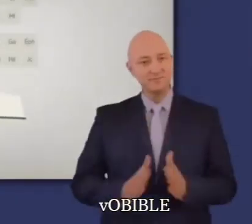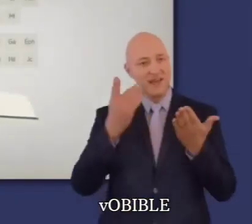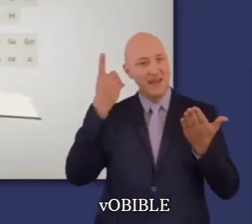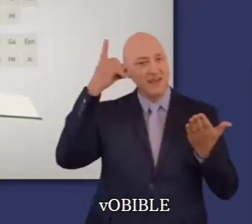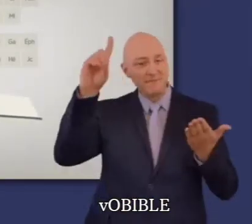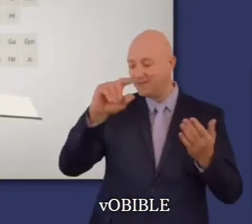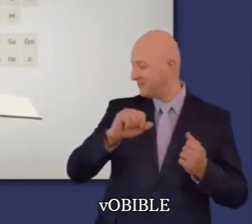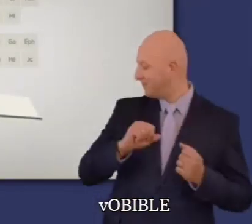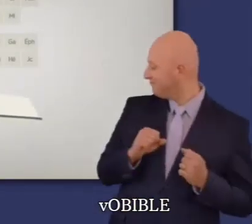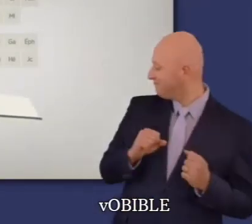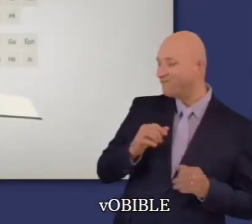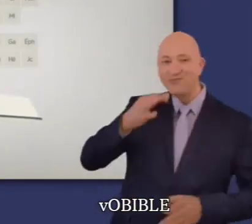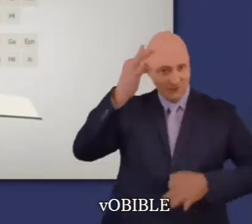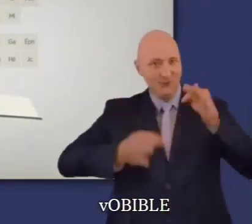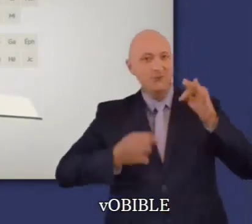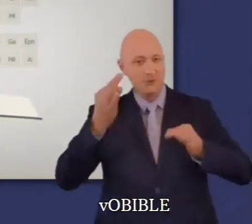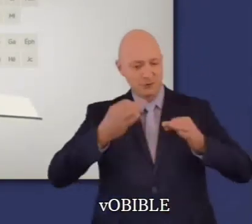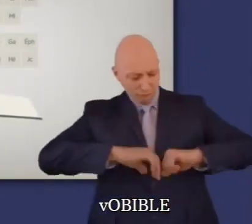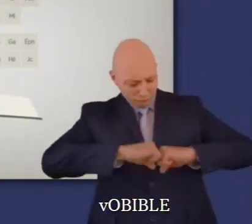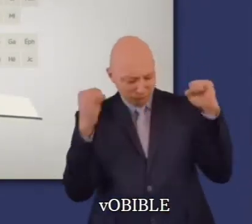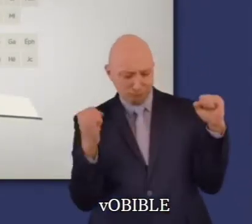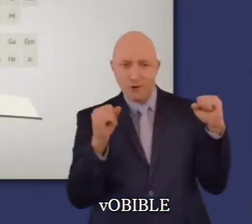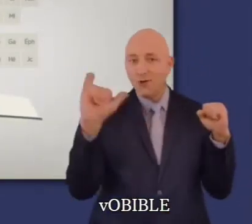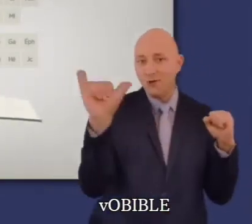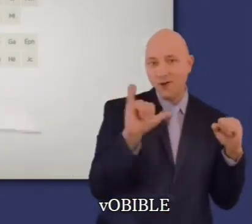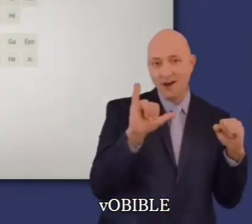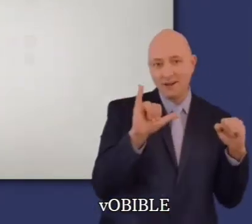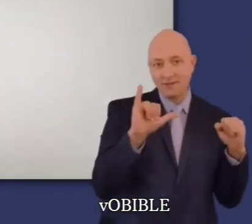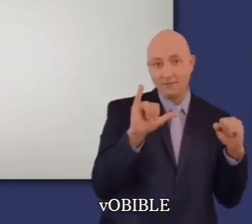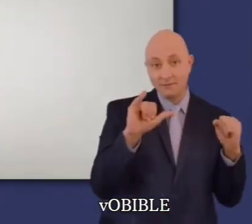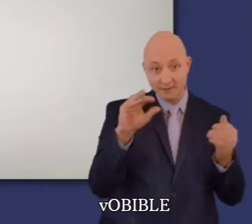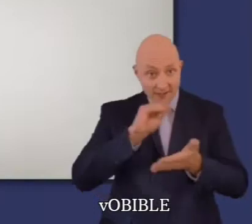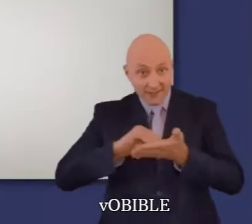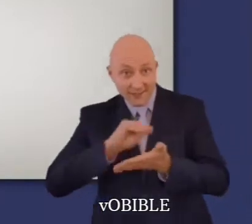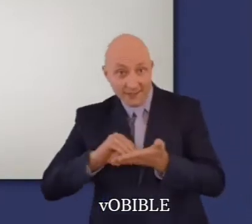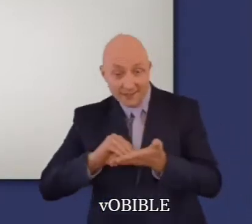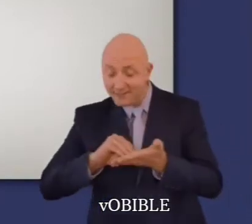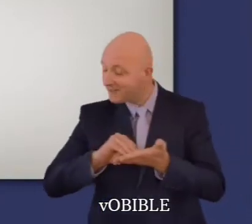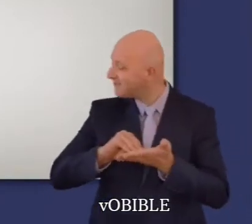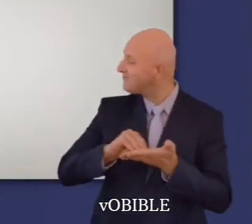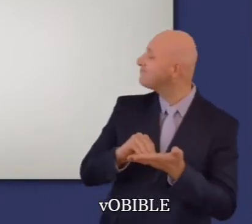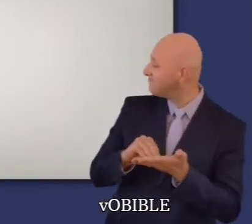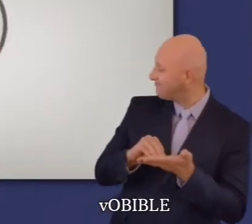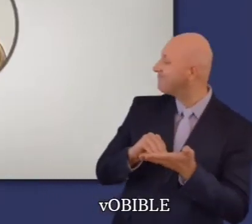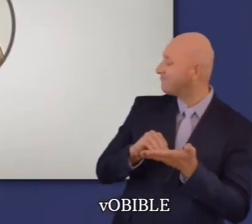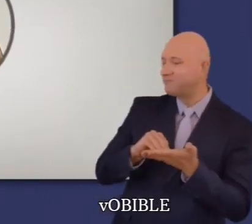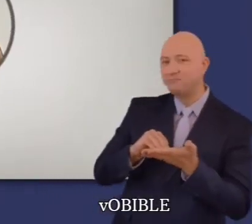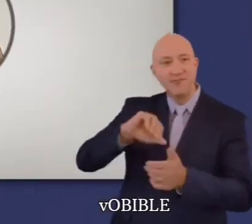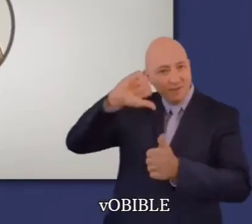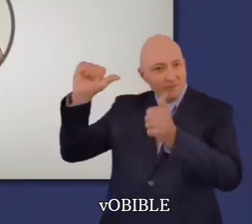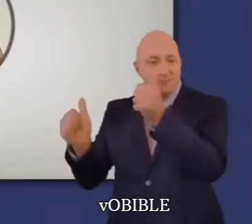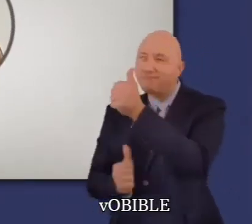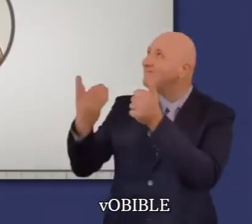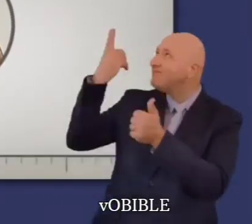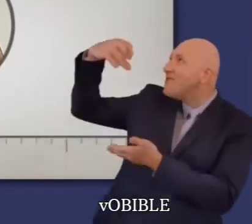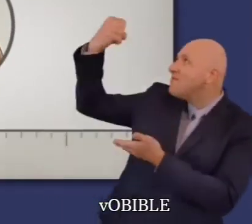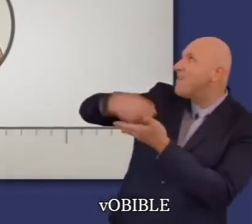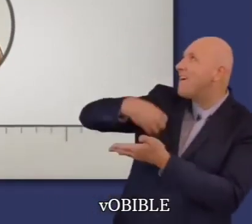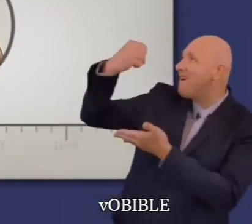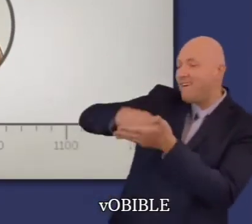de Josué, notez que Jéhovah bénit les personnes fidèles et obéissantes. Remarquez comme il se bat pour son